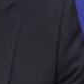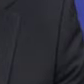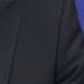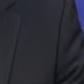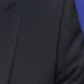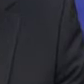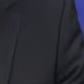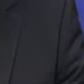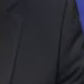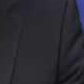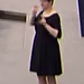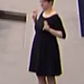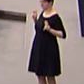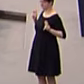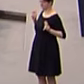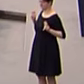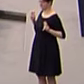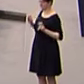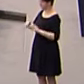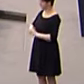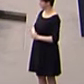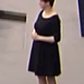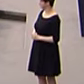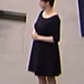Platz zu nehmen.